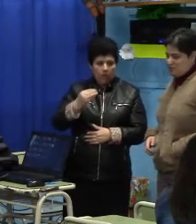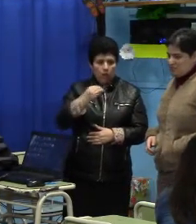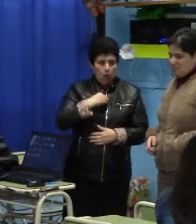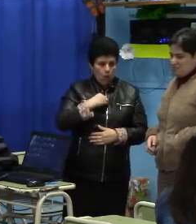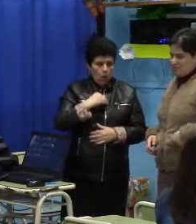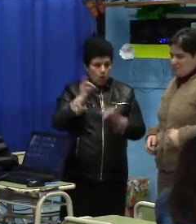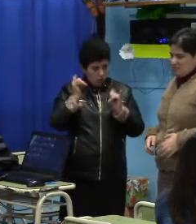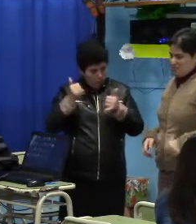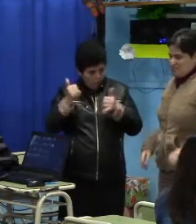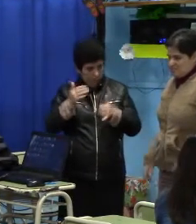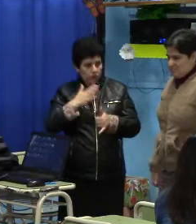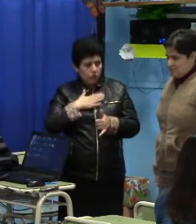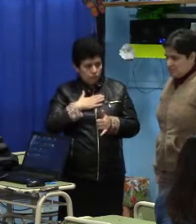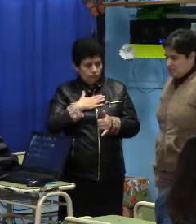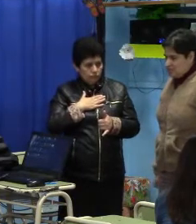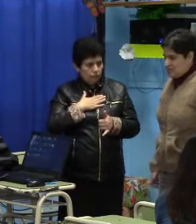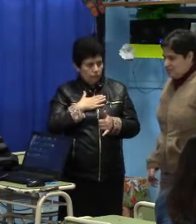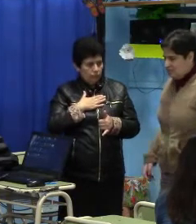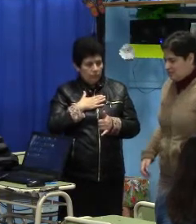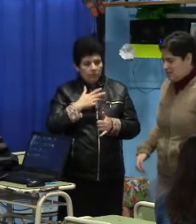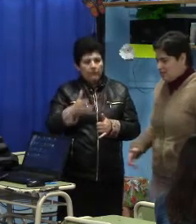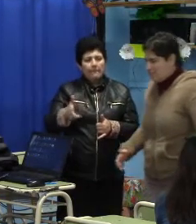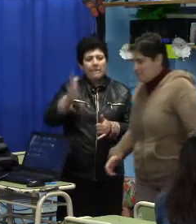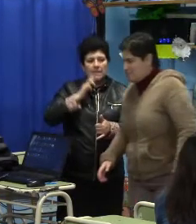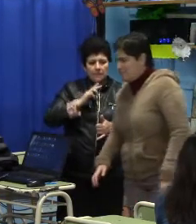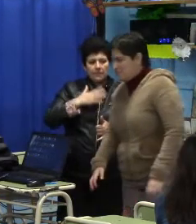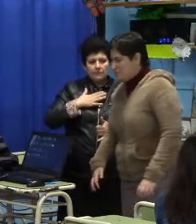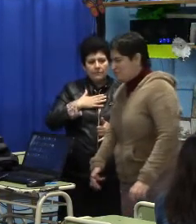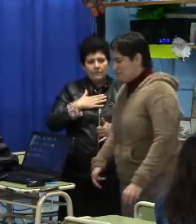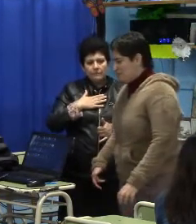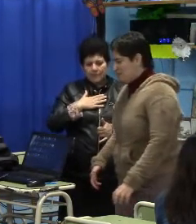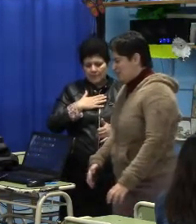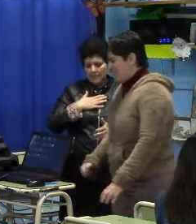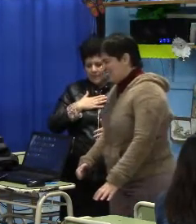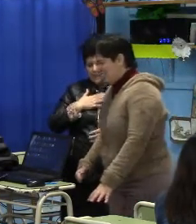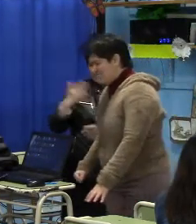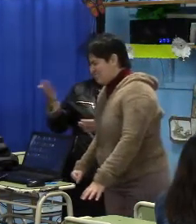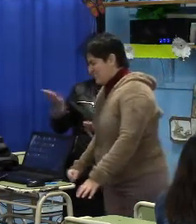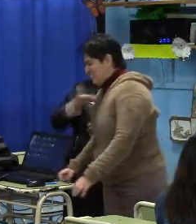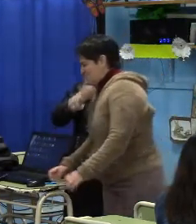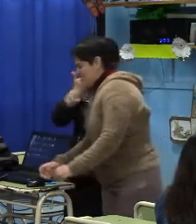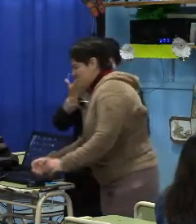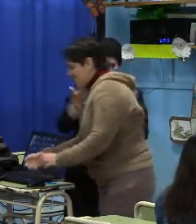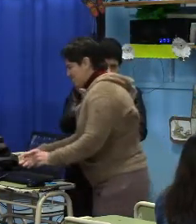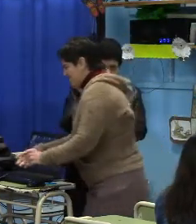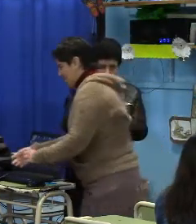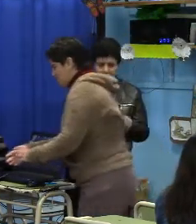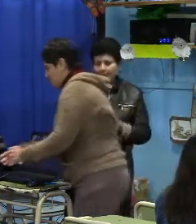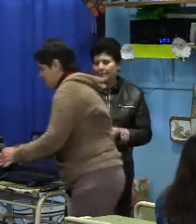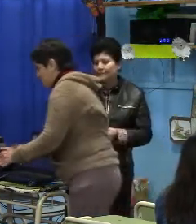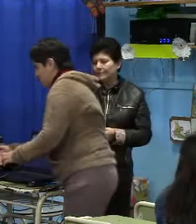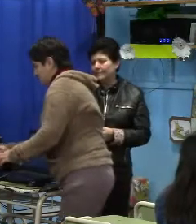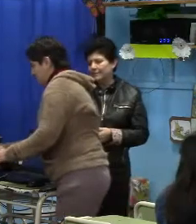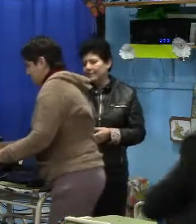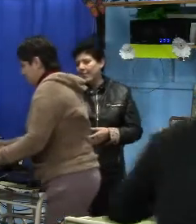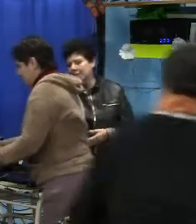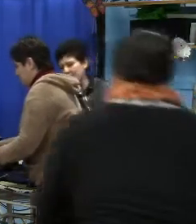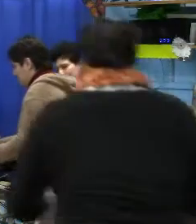jóvenes me decían, ¿alguien me alcanza un papel? Sí.